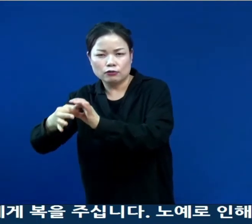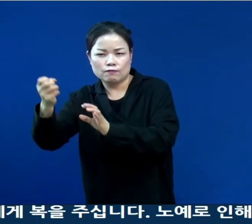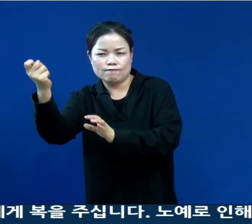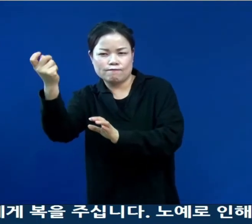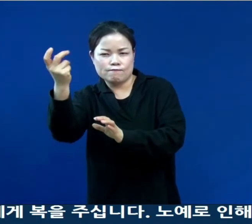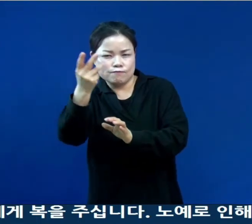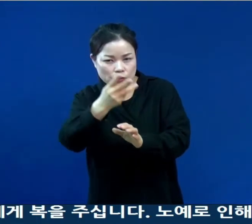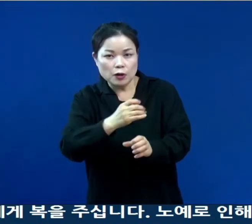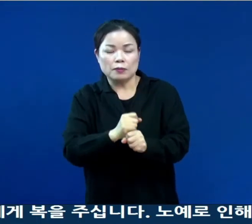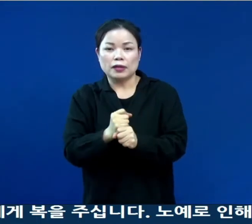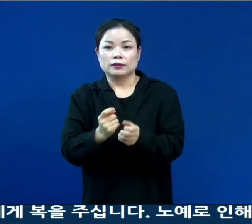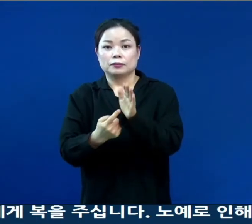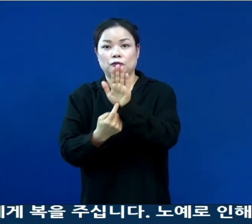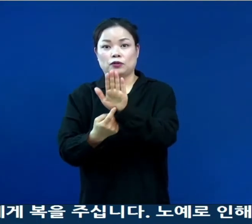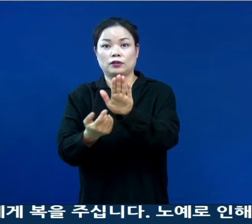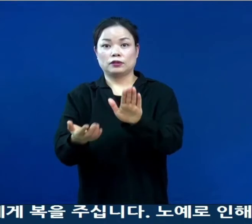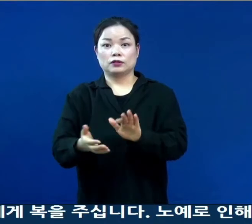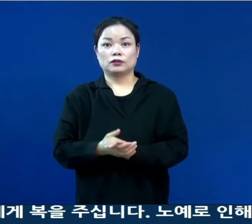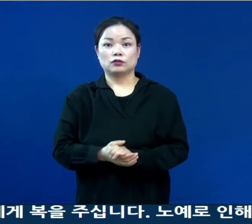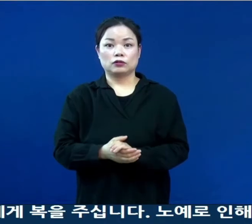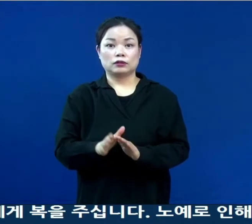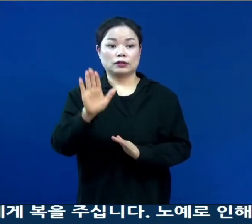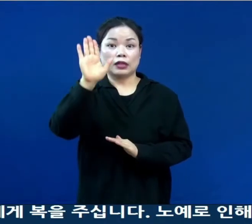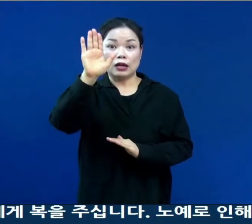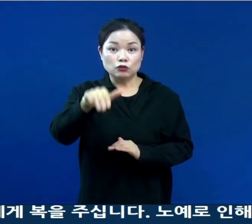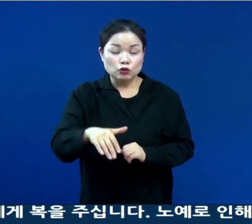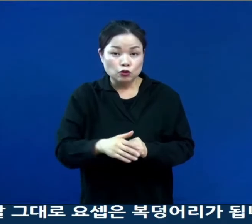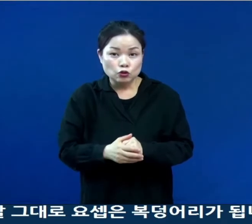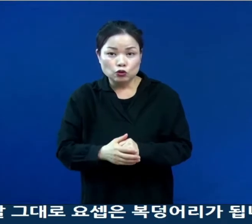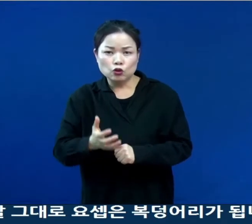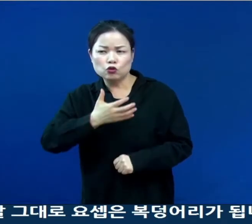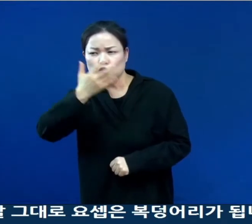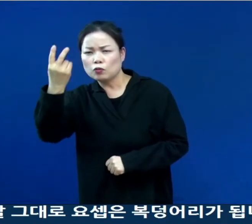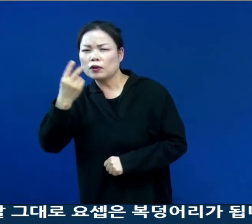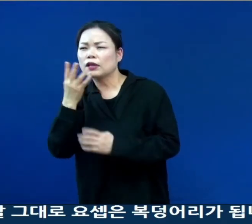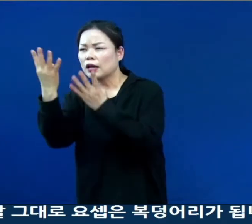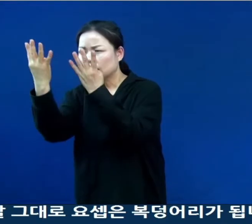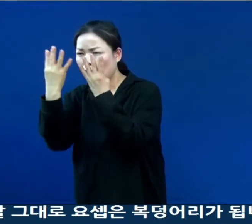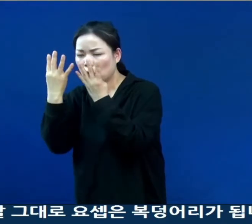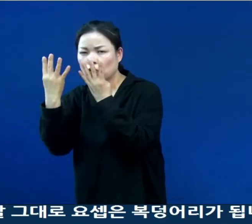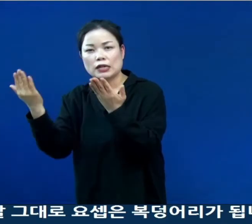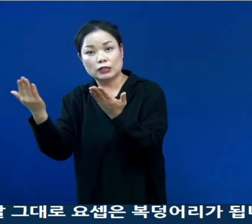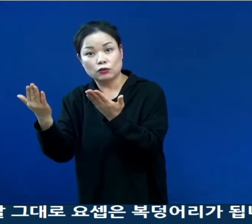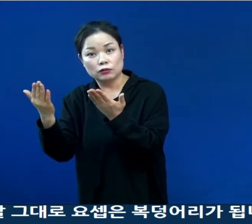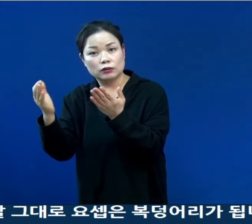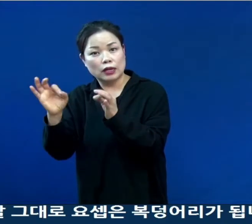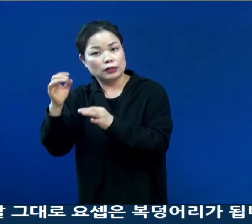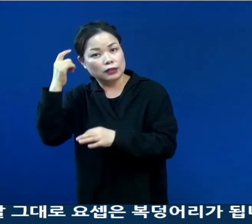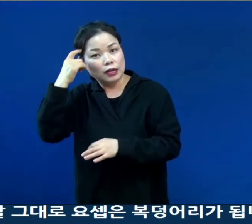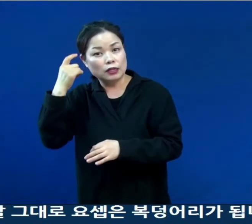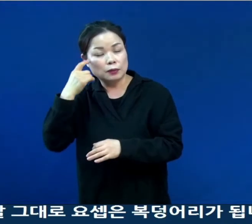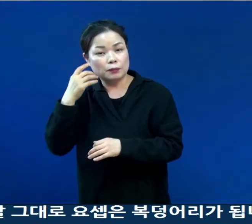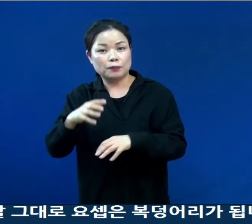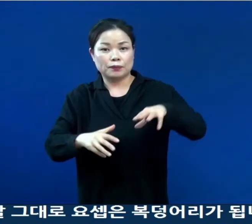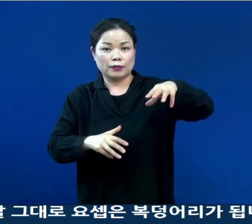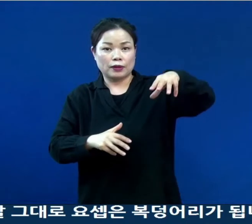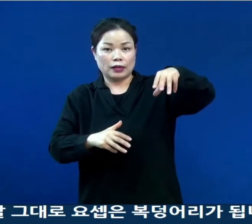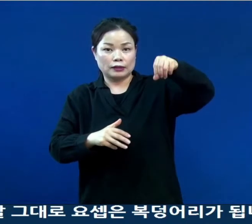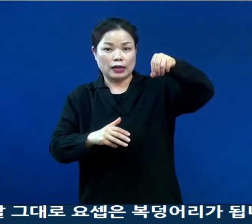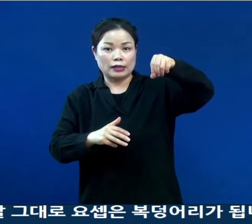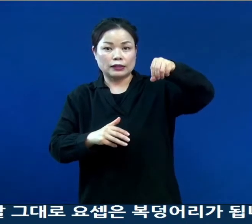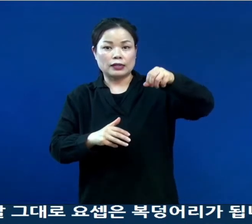표현 중에 하나입니다. 후반부에 나오는 요셉의 감옥에서의 일도 잠시 보도록 하겠습니다. 창세기